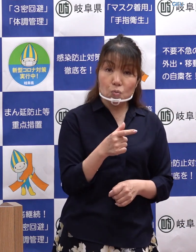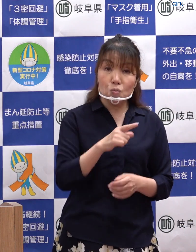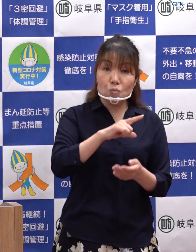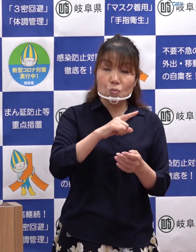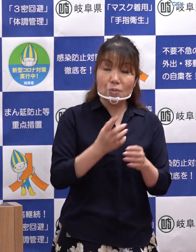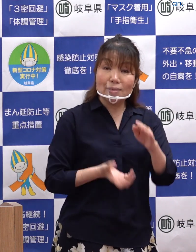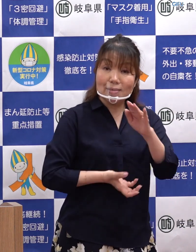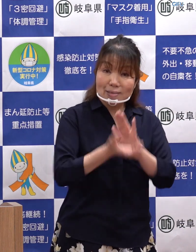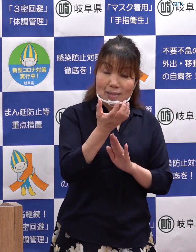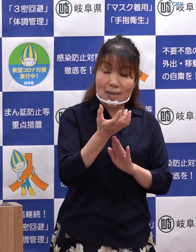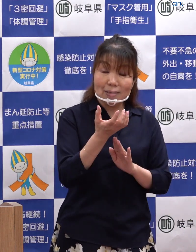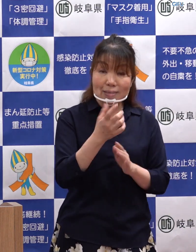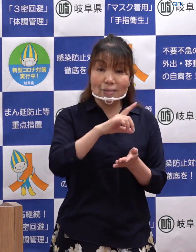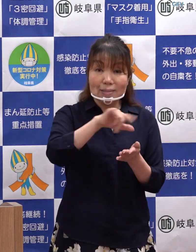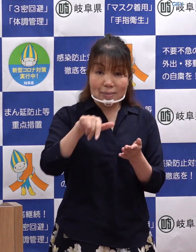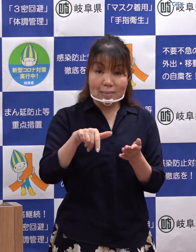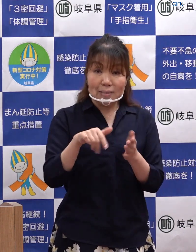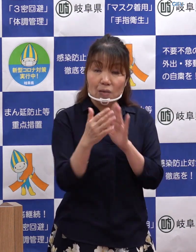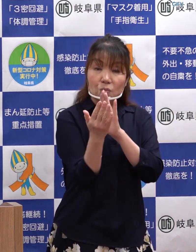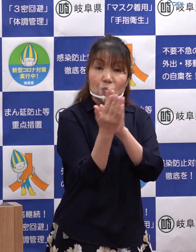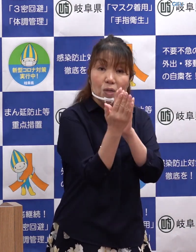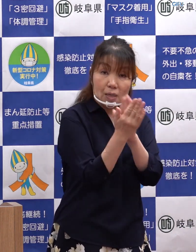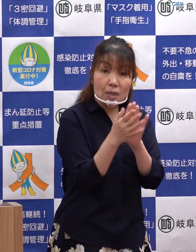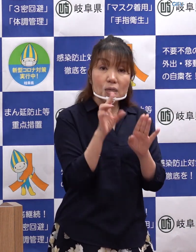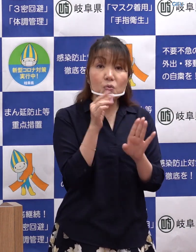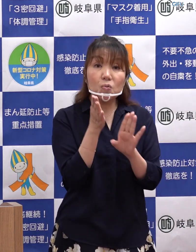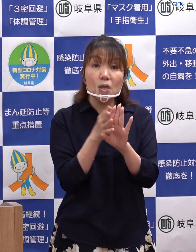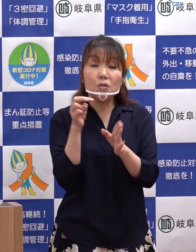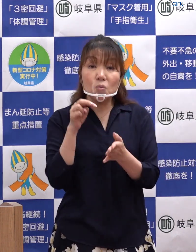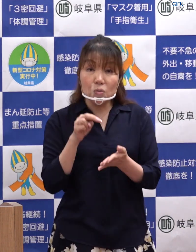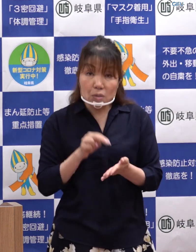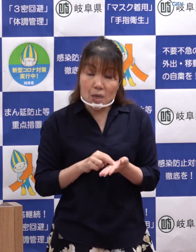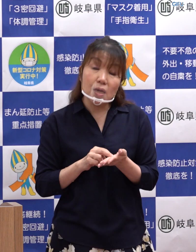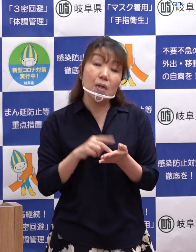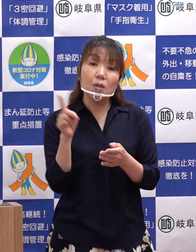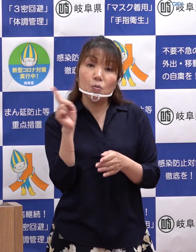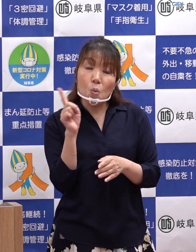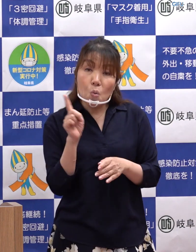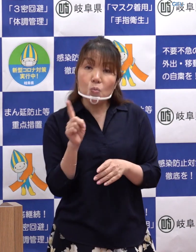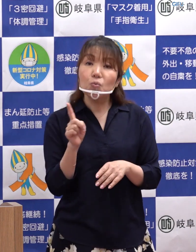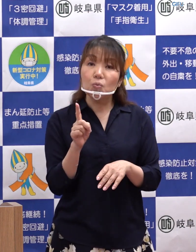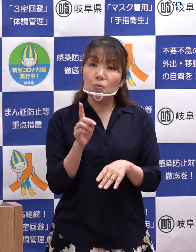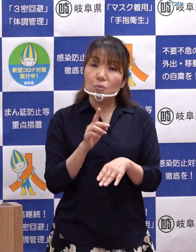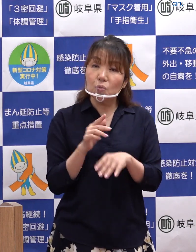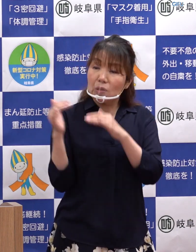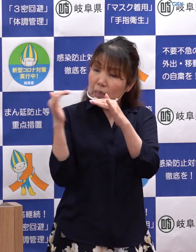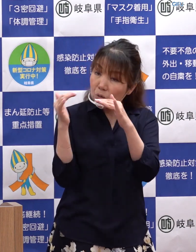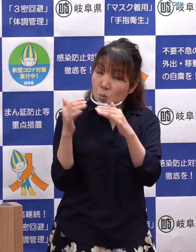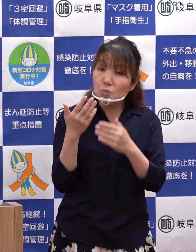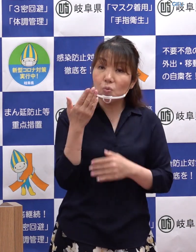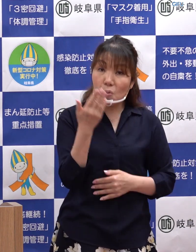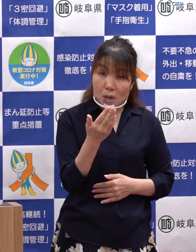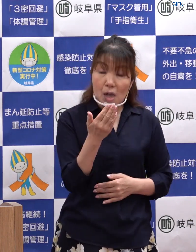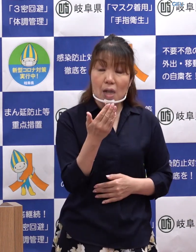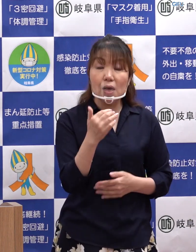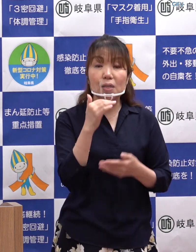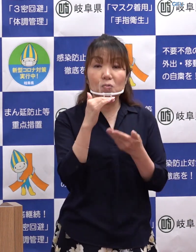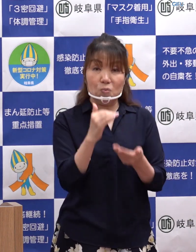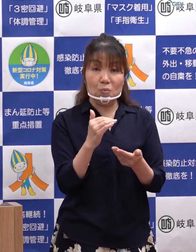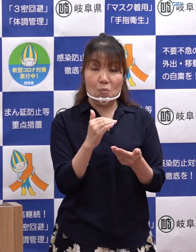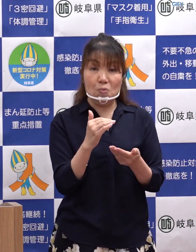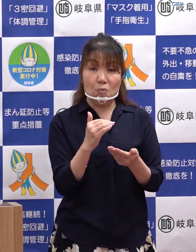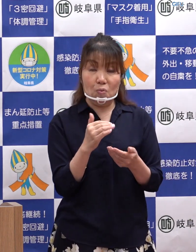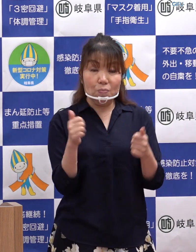本県としてどのように、話を議論をしていくかということについ